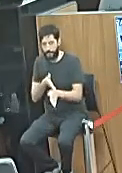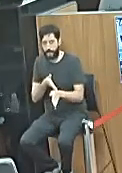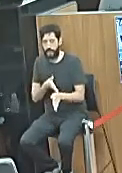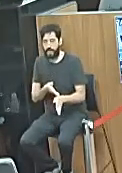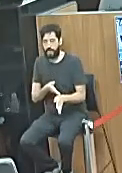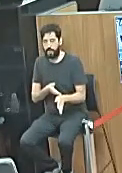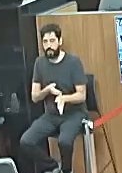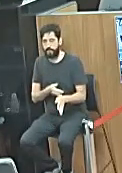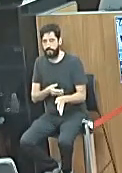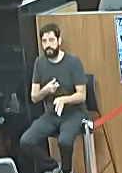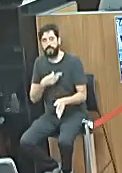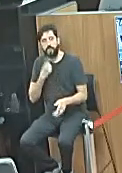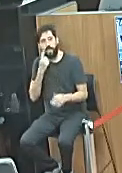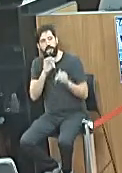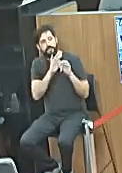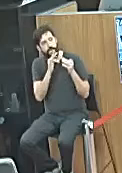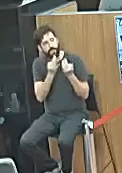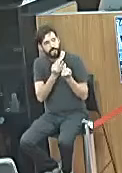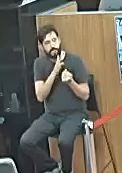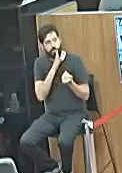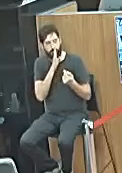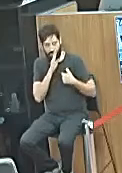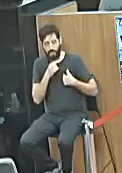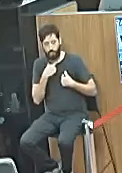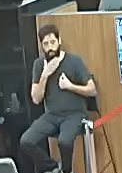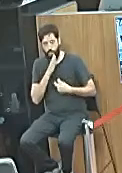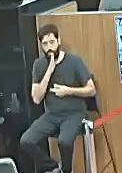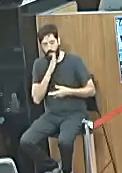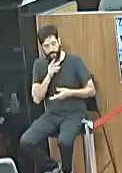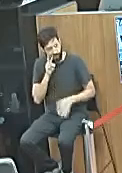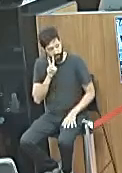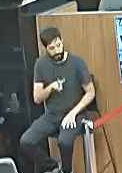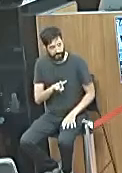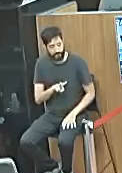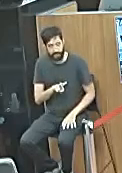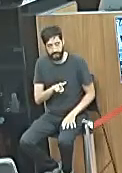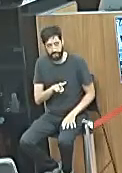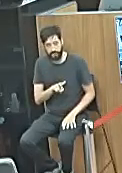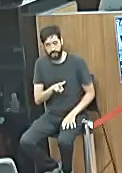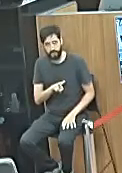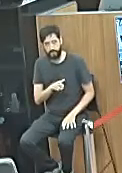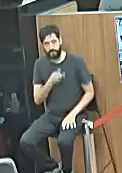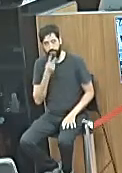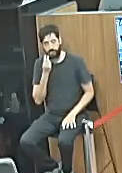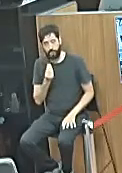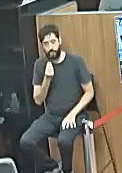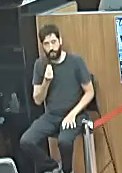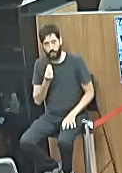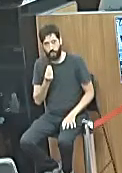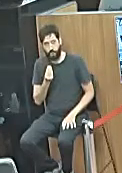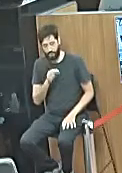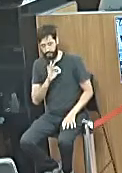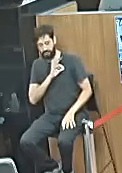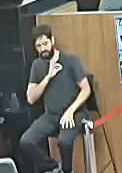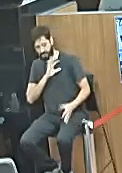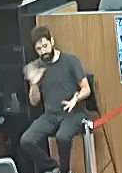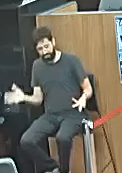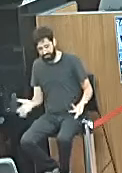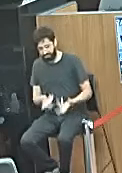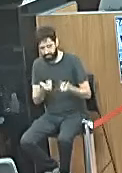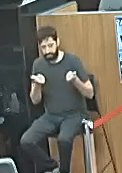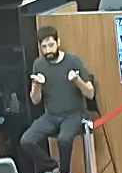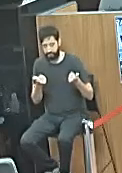o atendimento à família conhecida minha e ver a competência desse atendimento